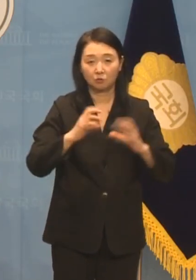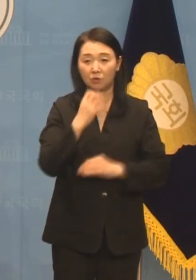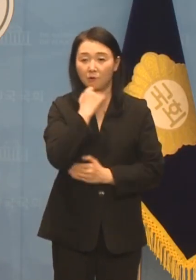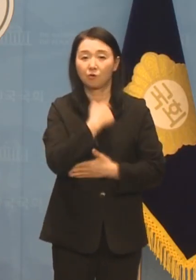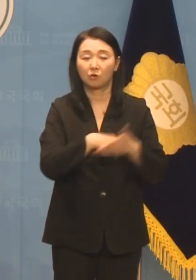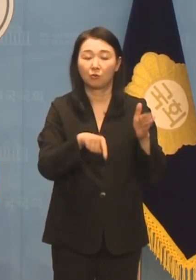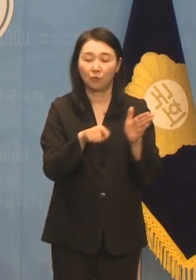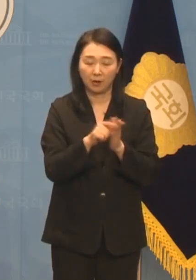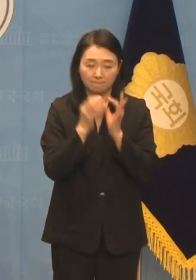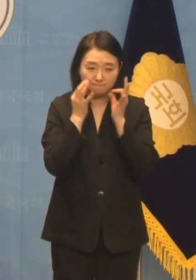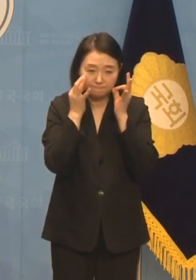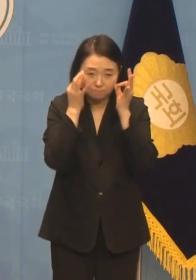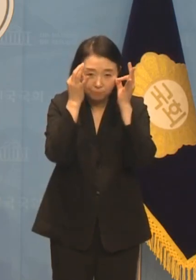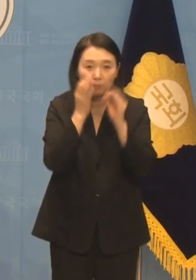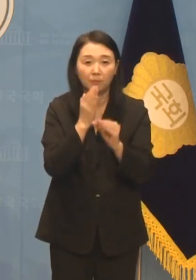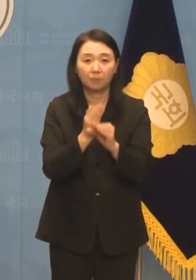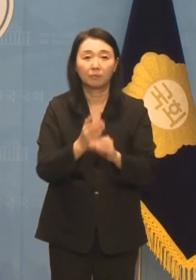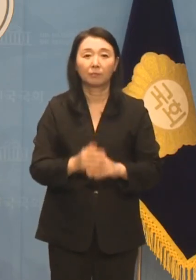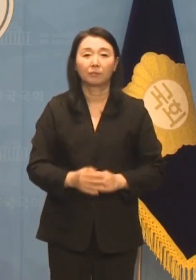있습니다.